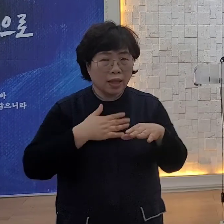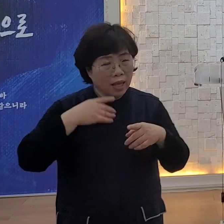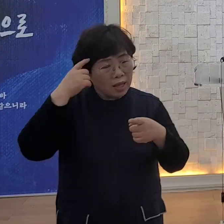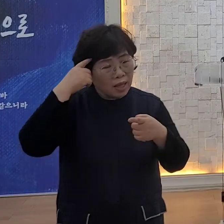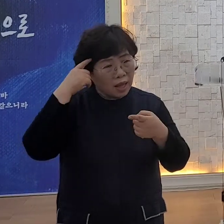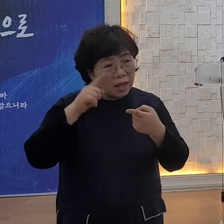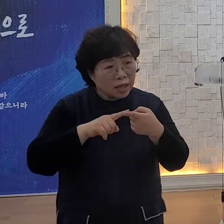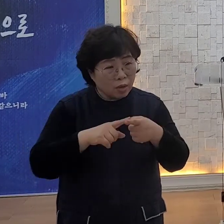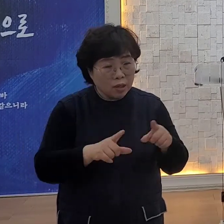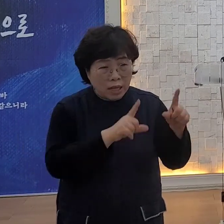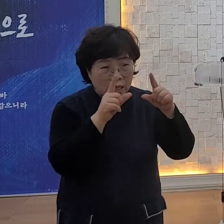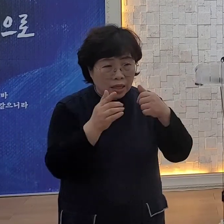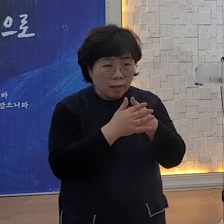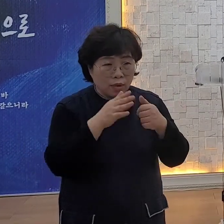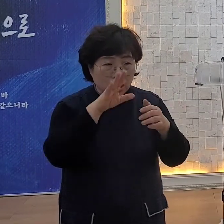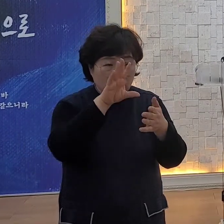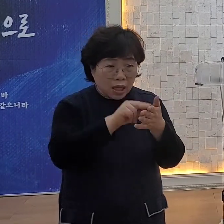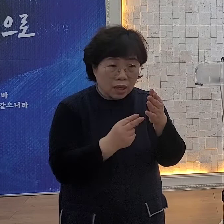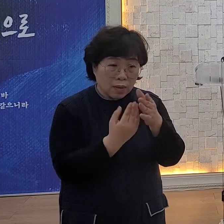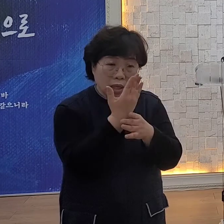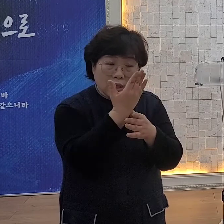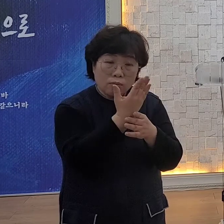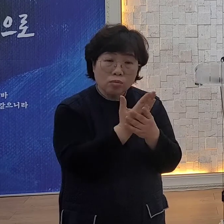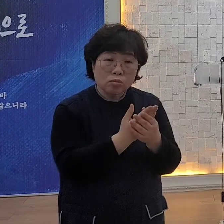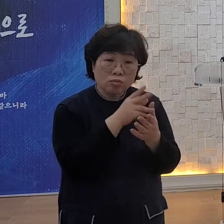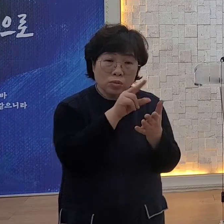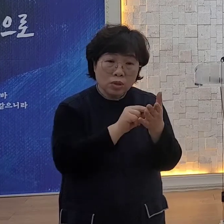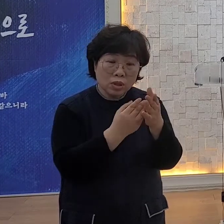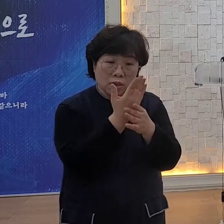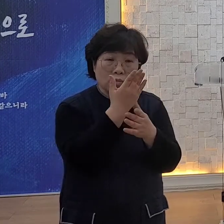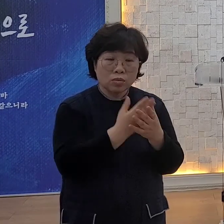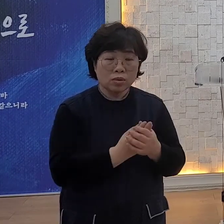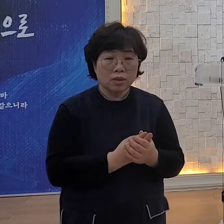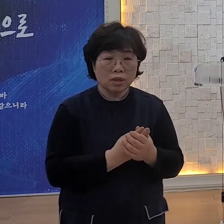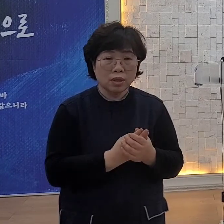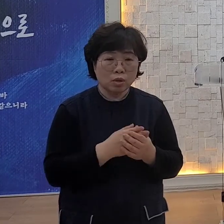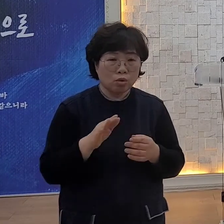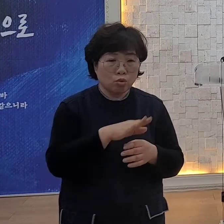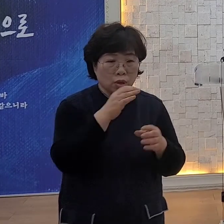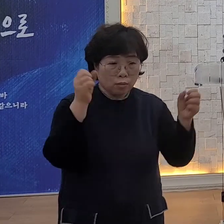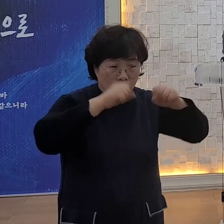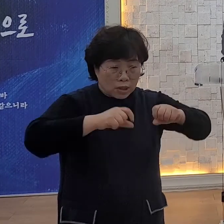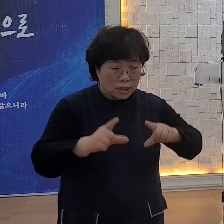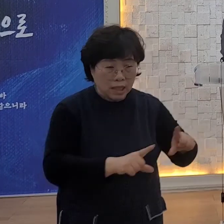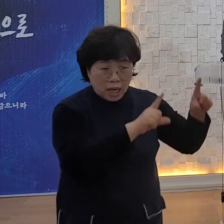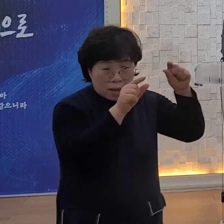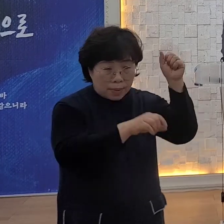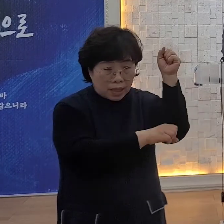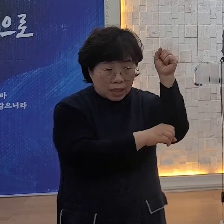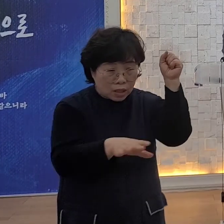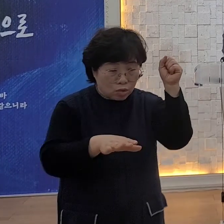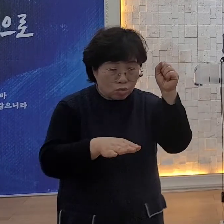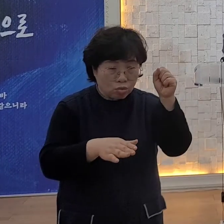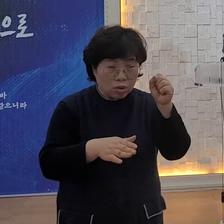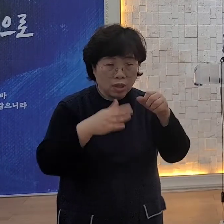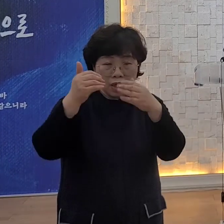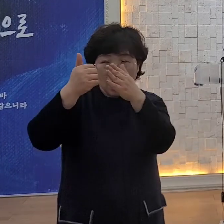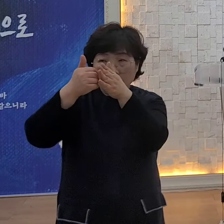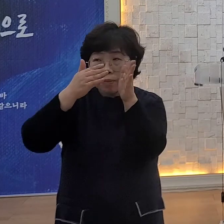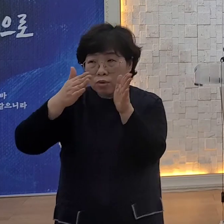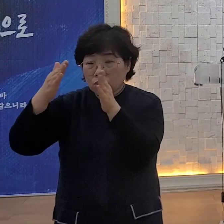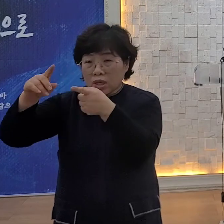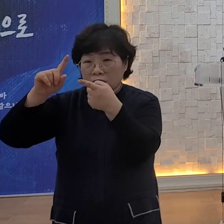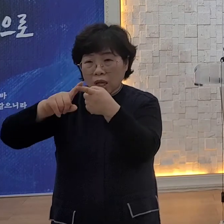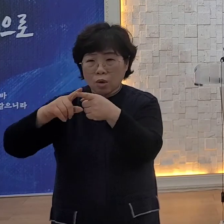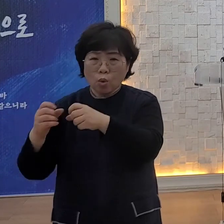문제를 회복하기 위해서는 이 우리의 무너진 삶의 기준을 순리대로 삶으로